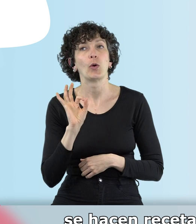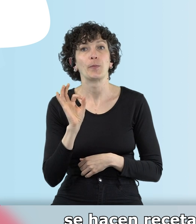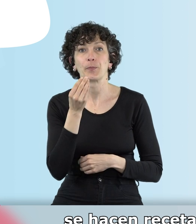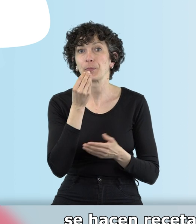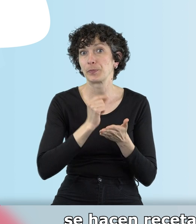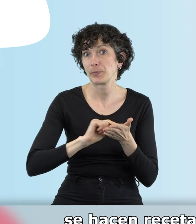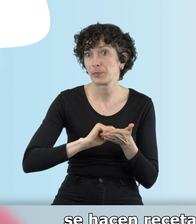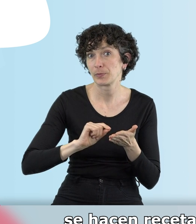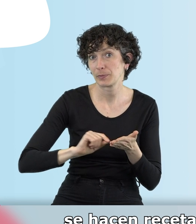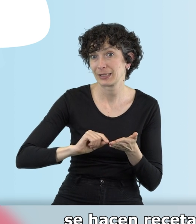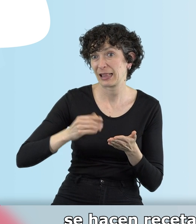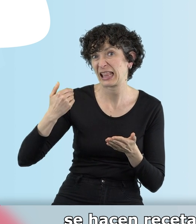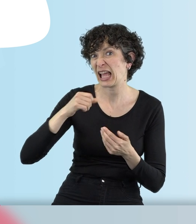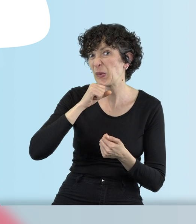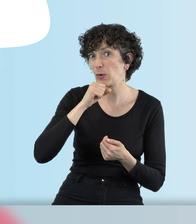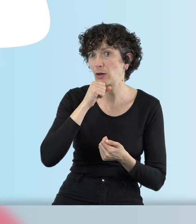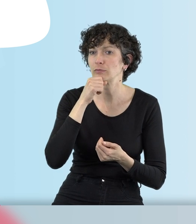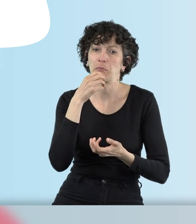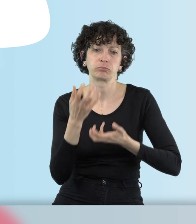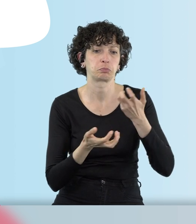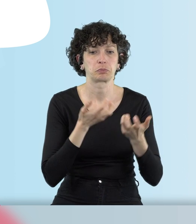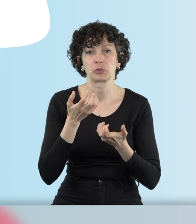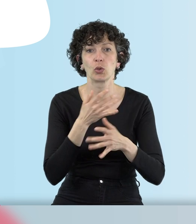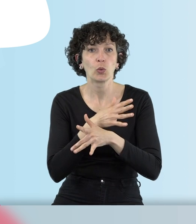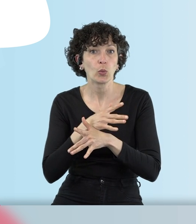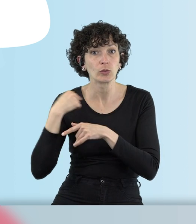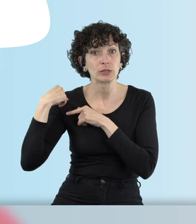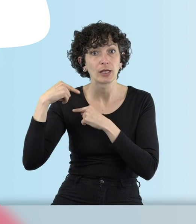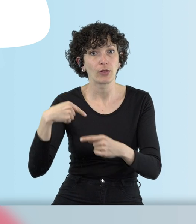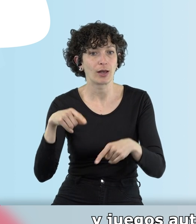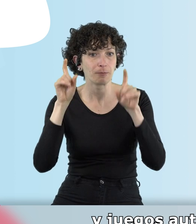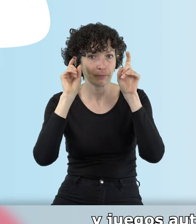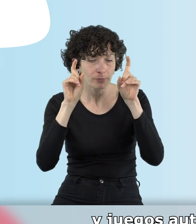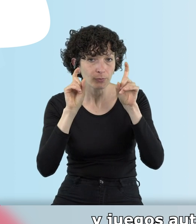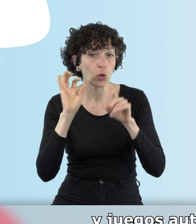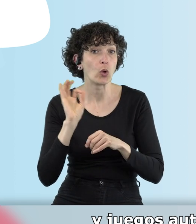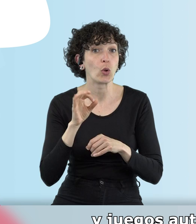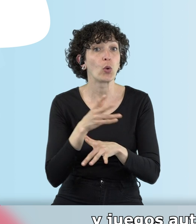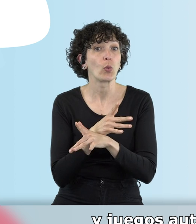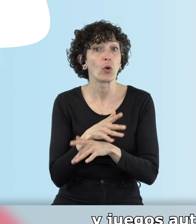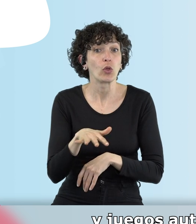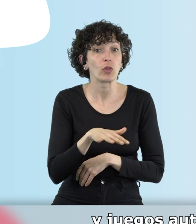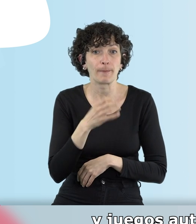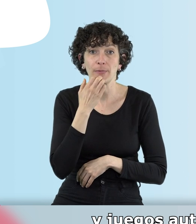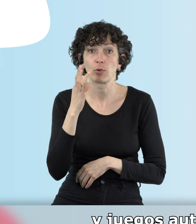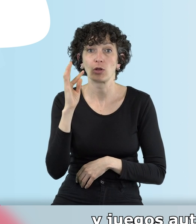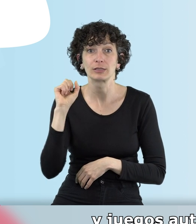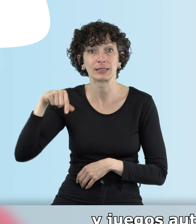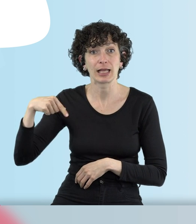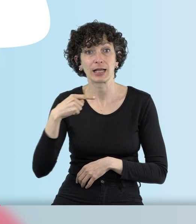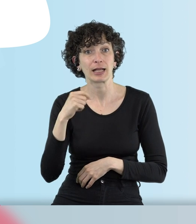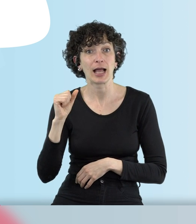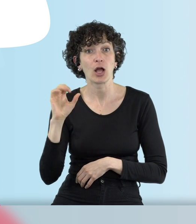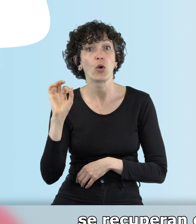Se hacen recetas de cocina de los abuelos. Se les enseña juegos populares y juegos autóctonos como la tanga o la